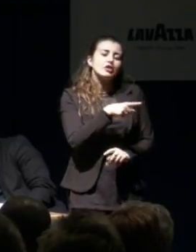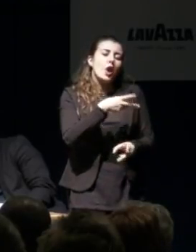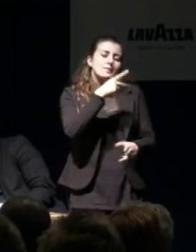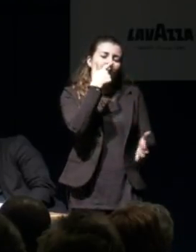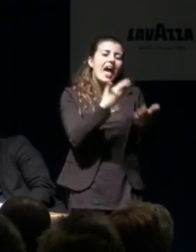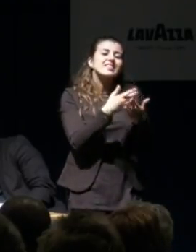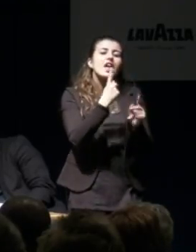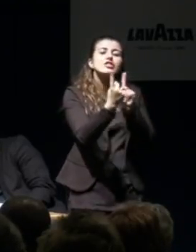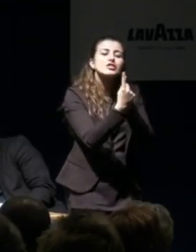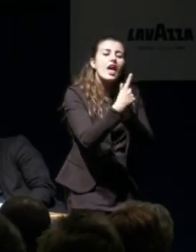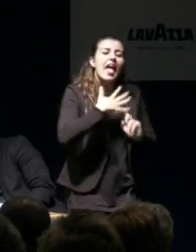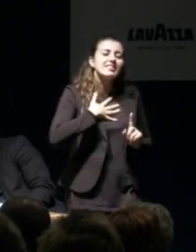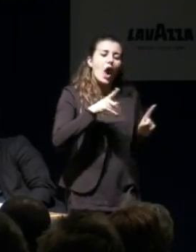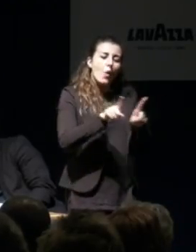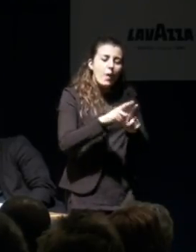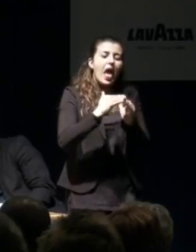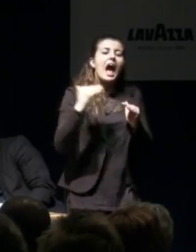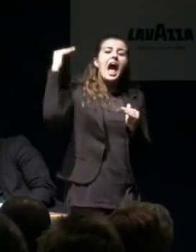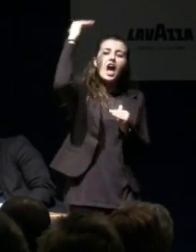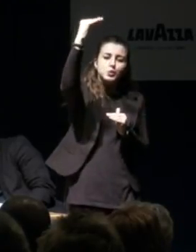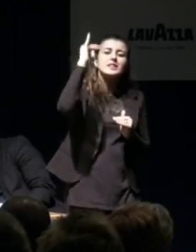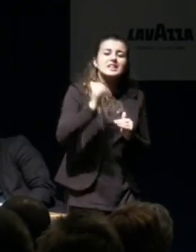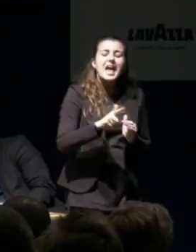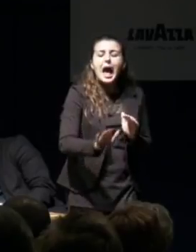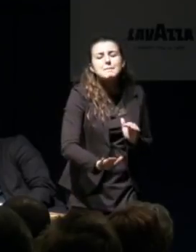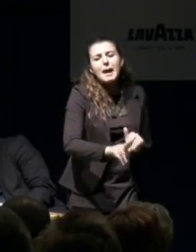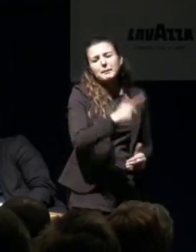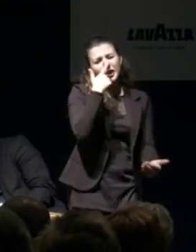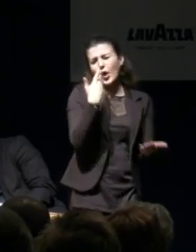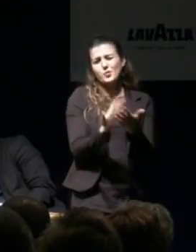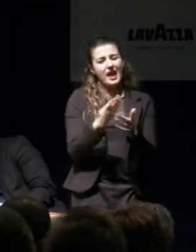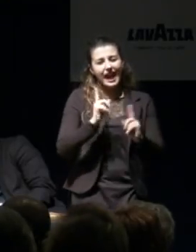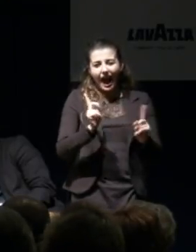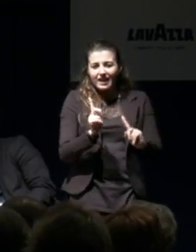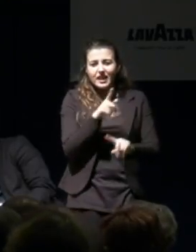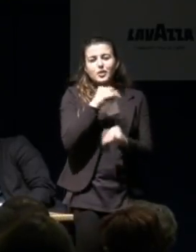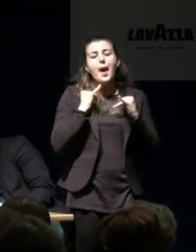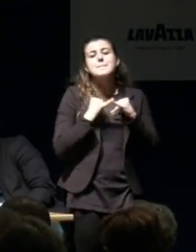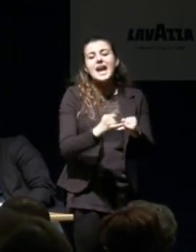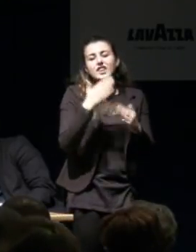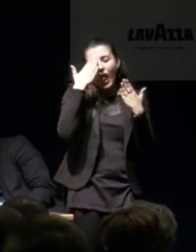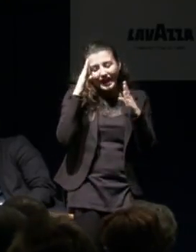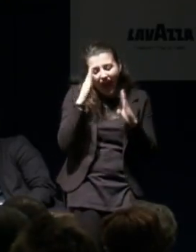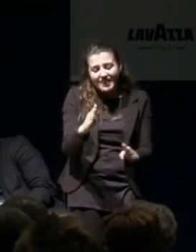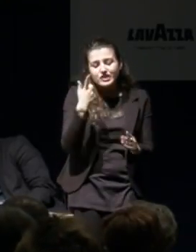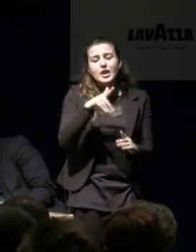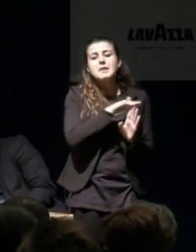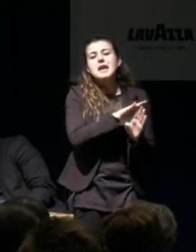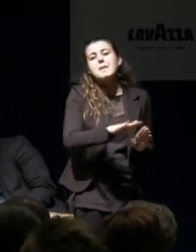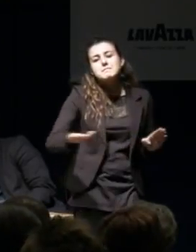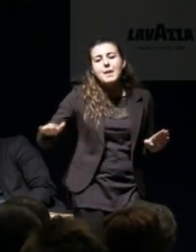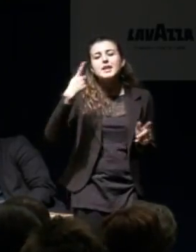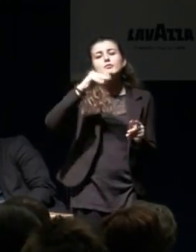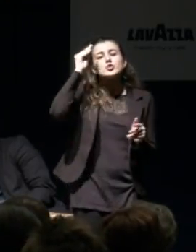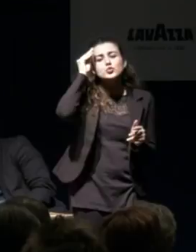coetanei e con gli adulti che non che non con i bambini non aveva una particolare attenzione per per la